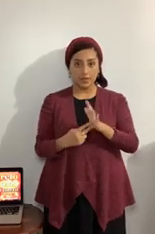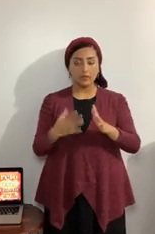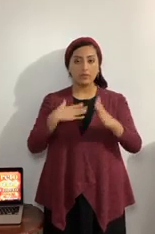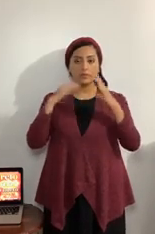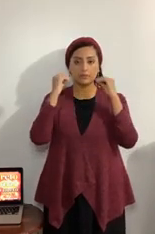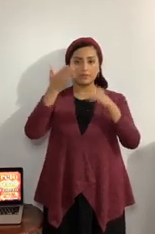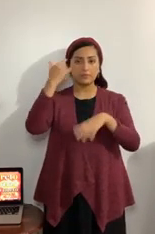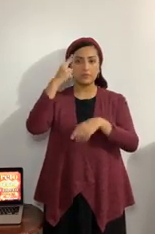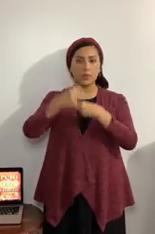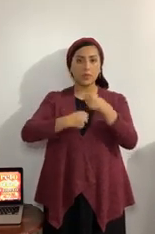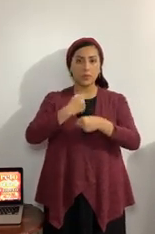año, lo que quiere decir en español.